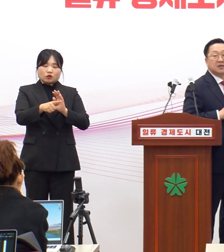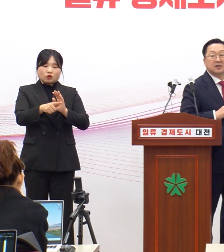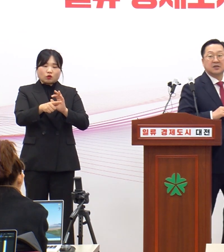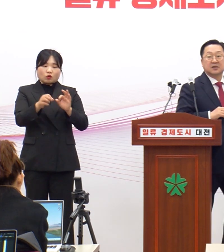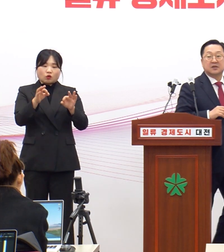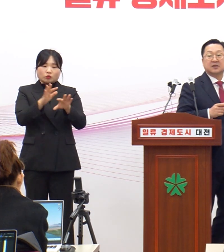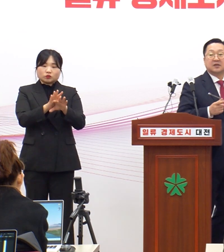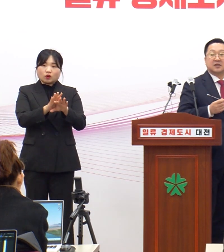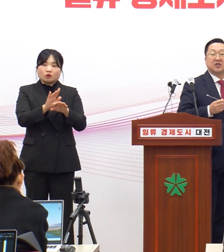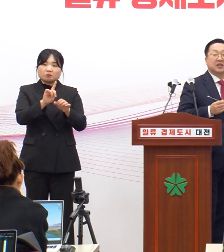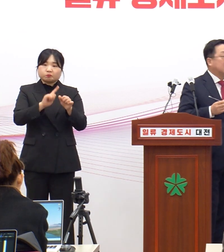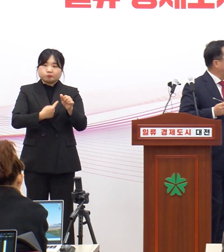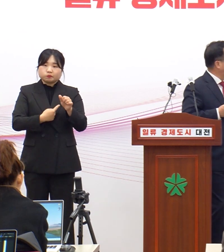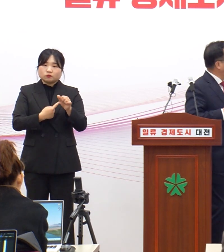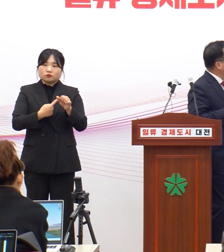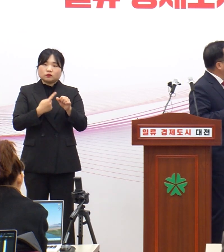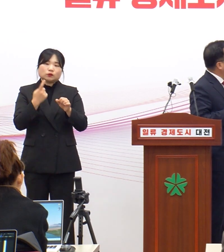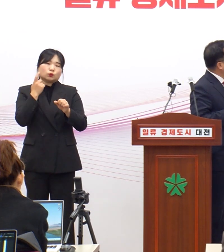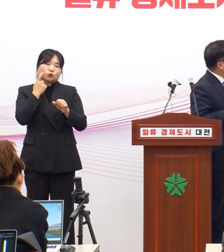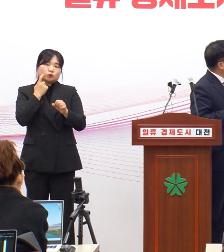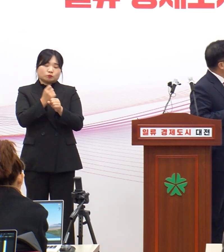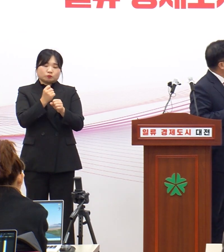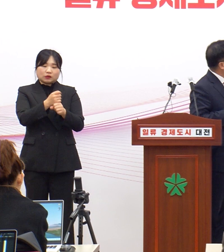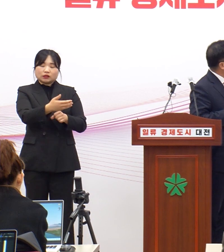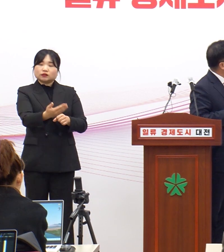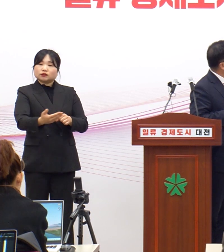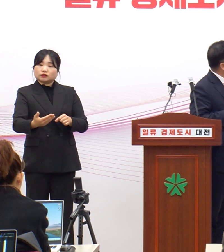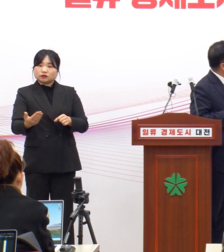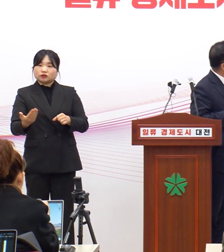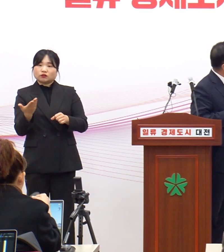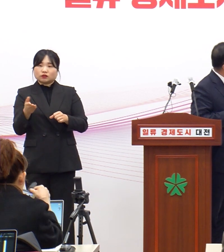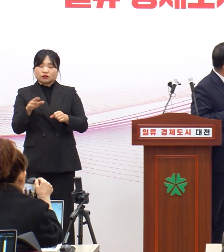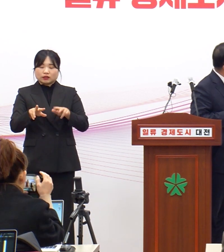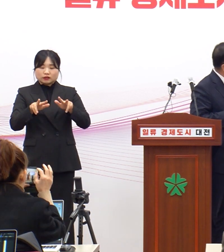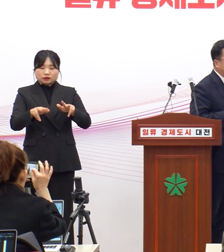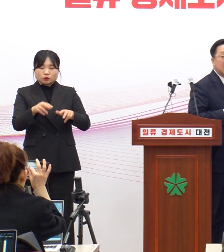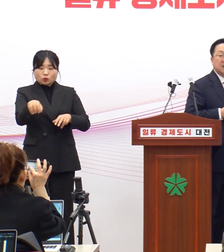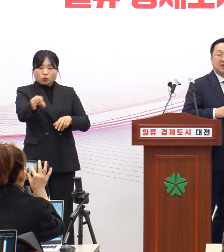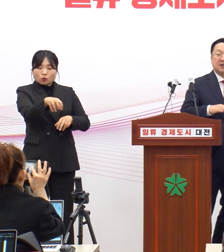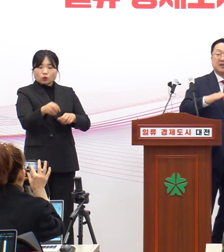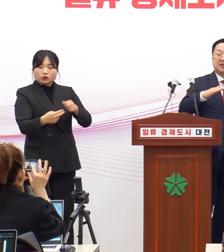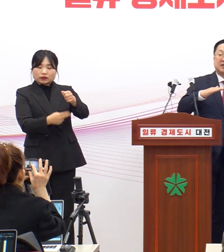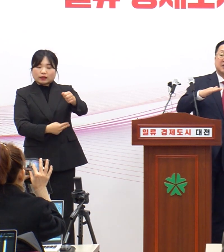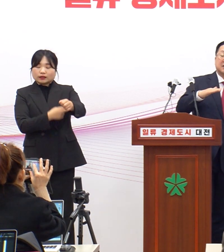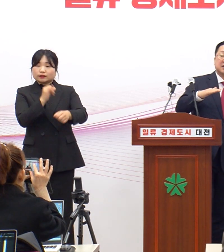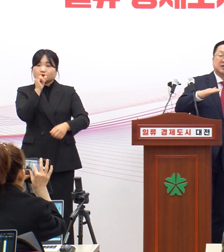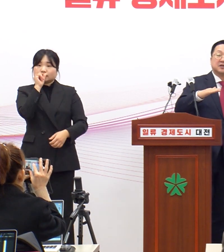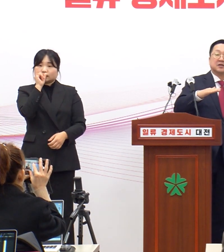사실은 천인데 여기에도 지금 다리들이 좀 있는데 여기가 이번에 우리가